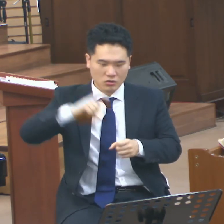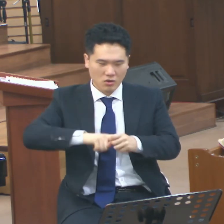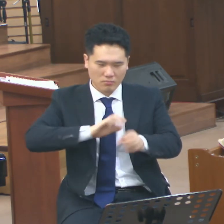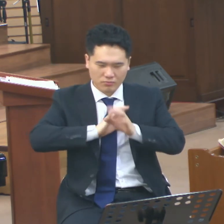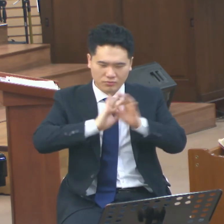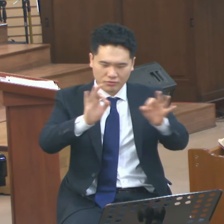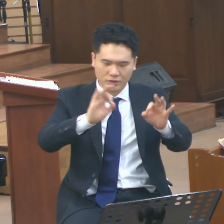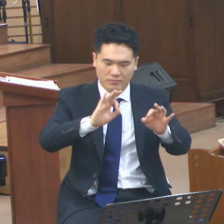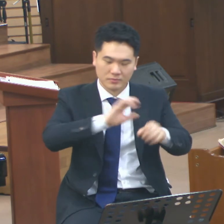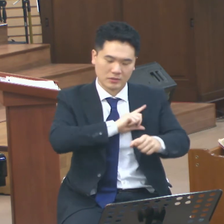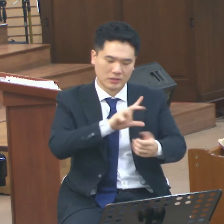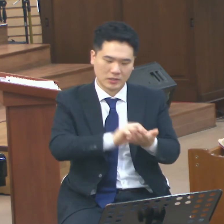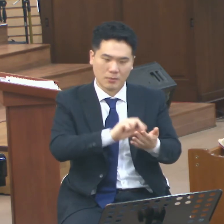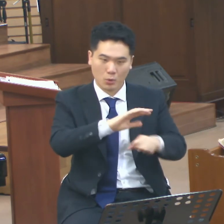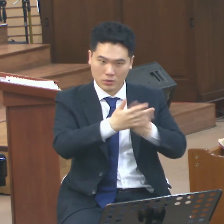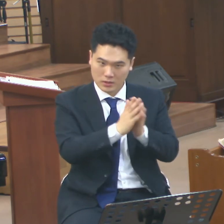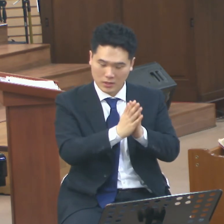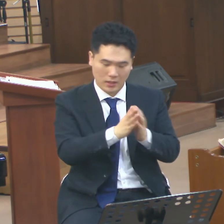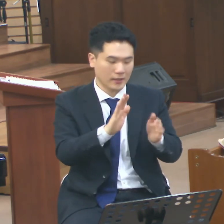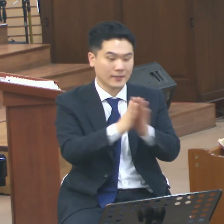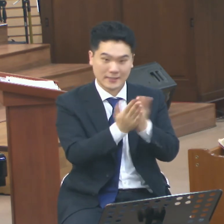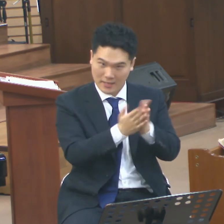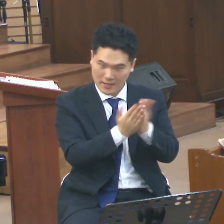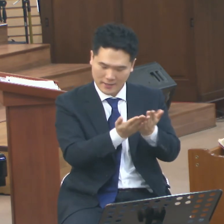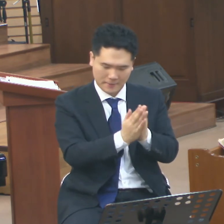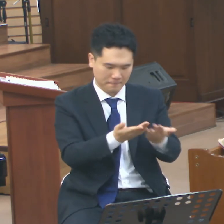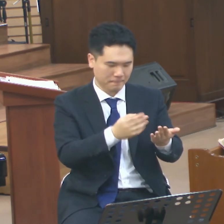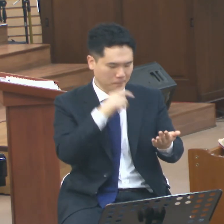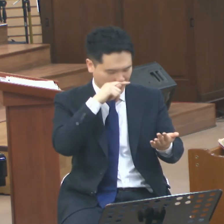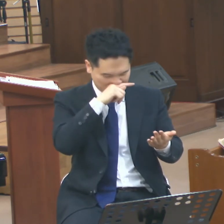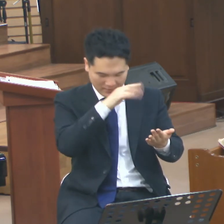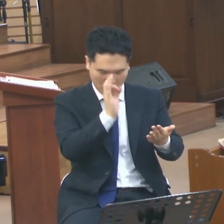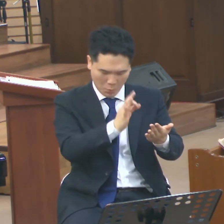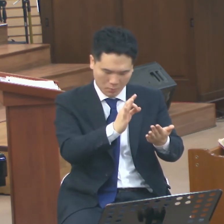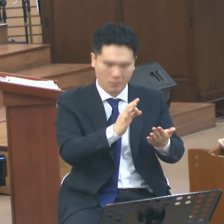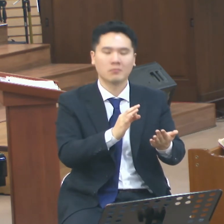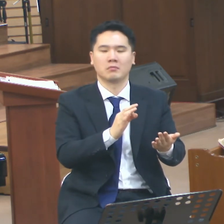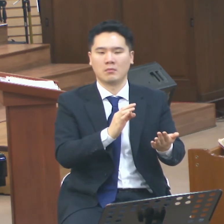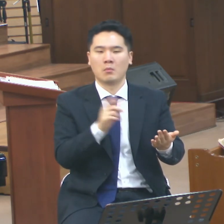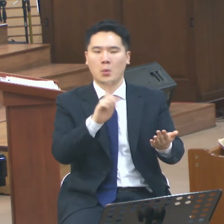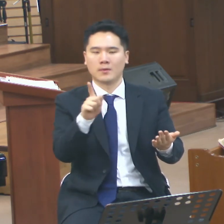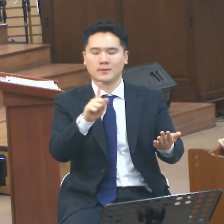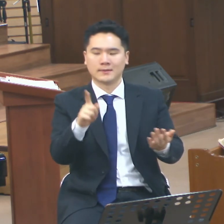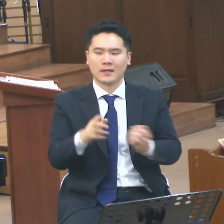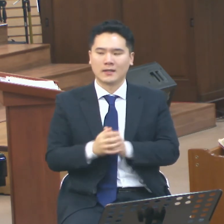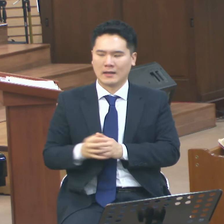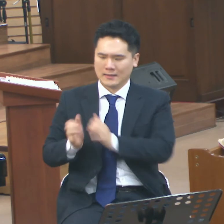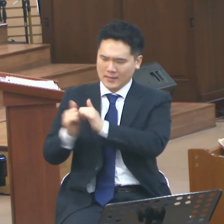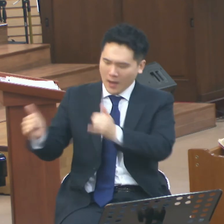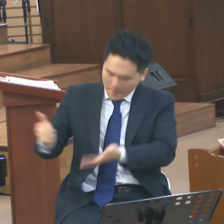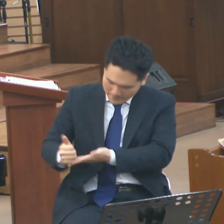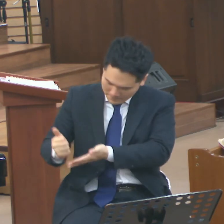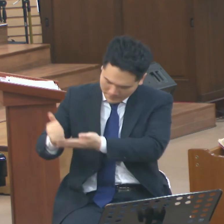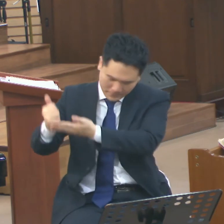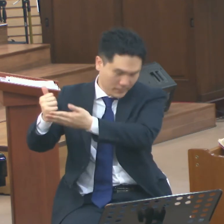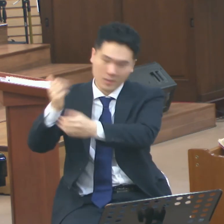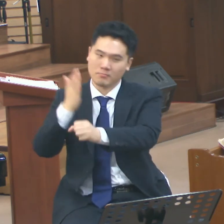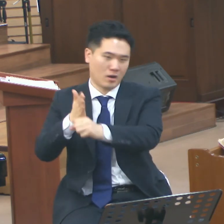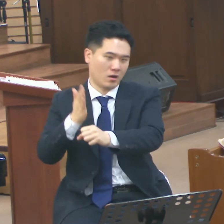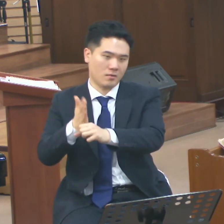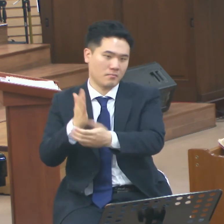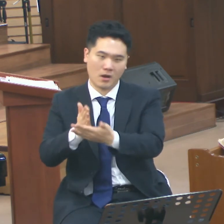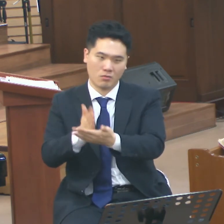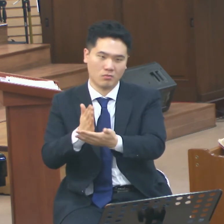했어요. 사람들을 자꾸 높이지 말라는 거예요. 사람들 뭐 대단하다 이런 얘기 하지 말고, 예를 들어 설교에